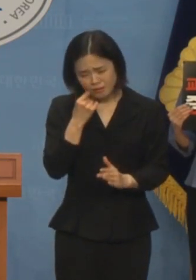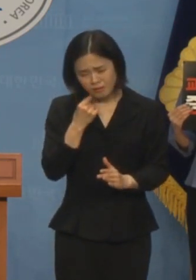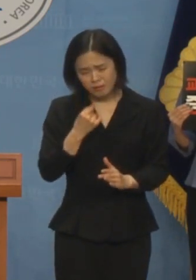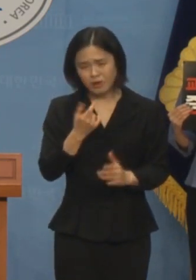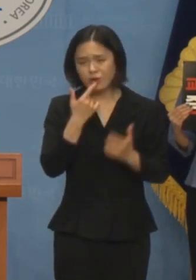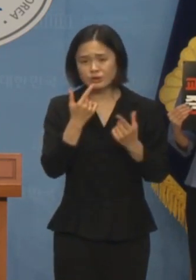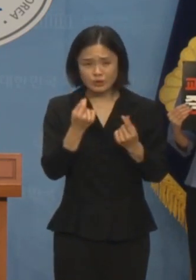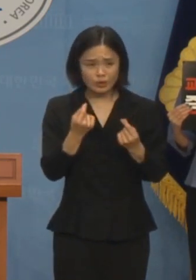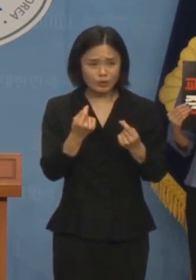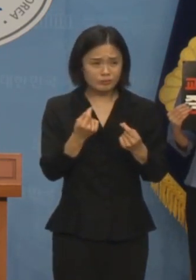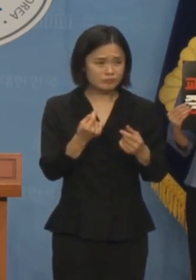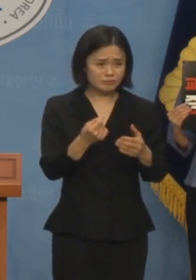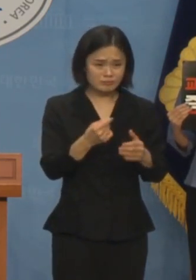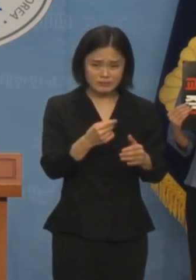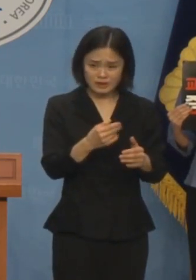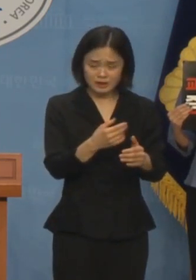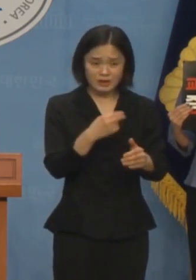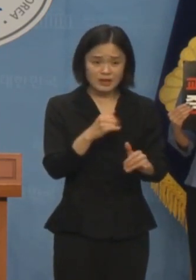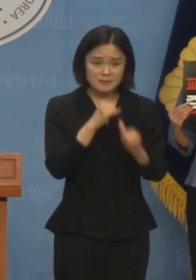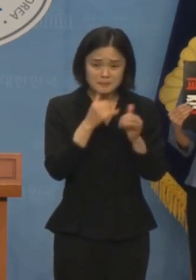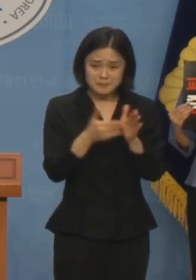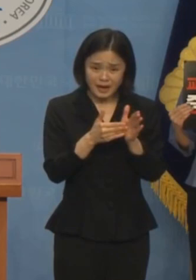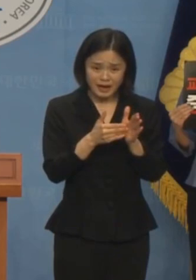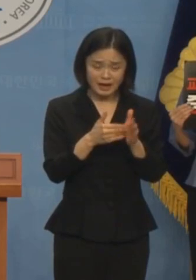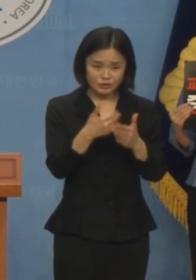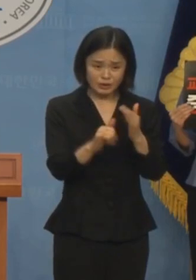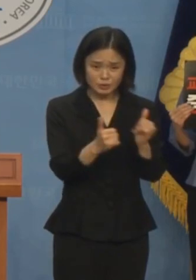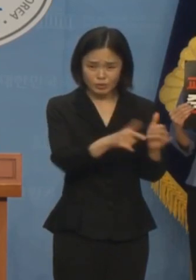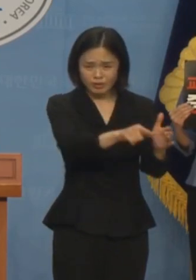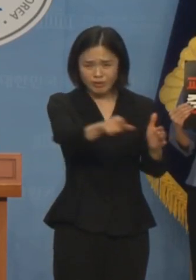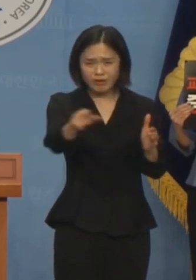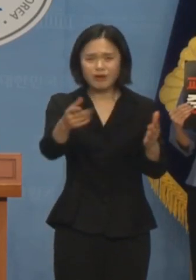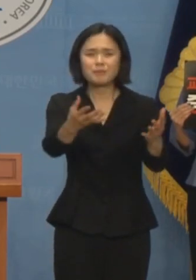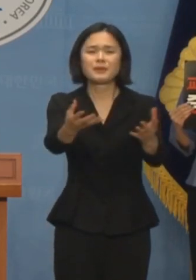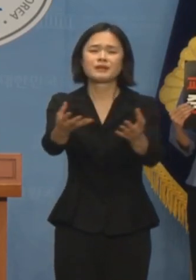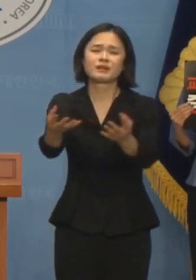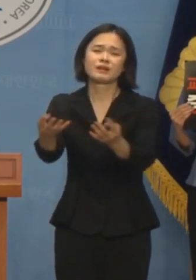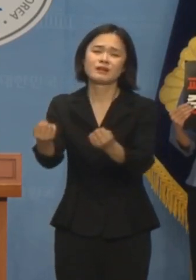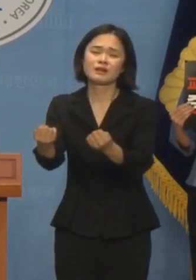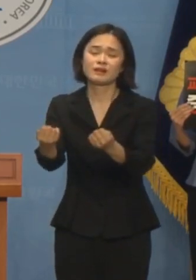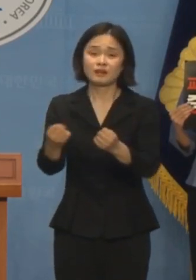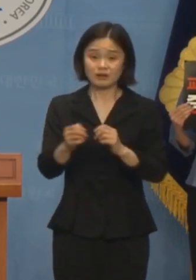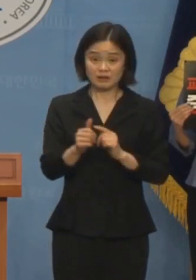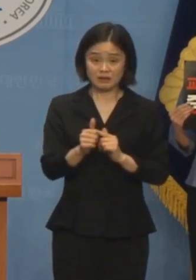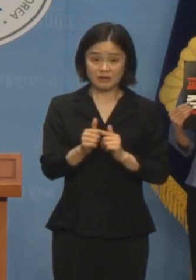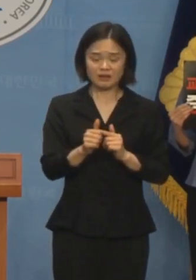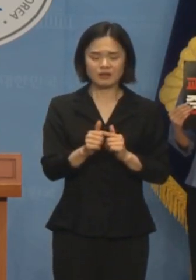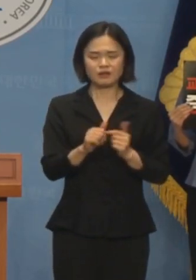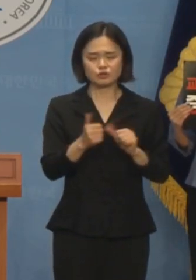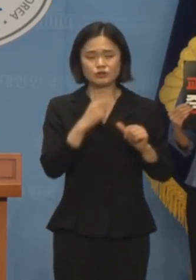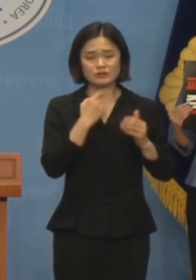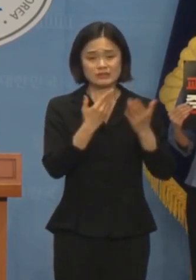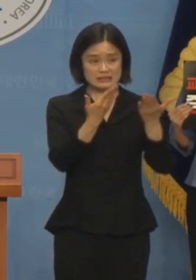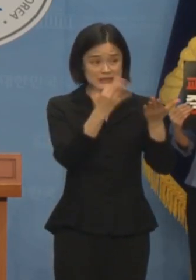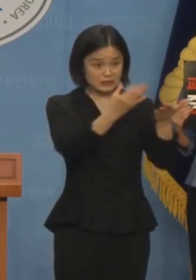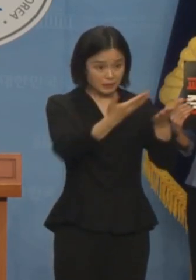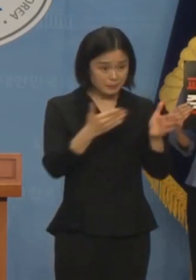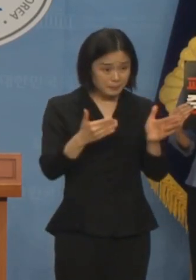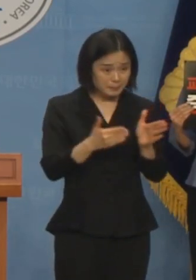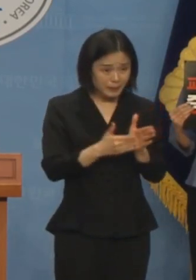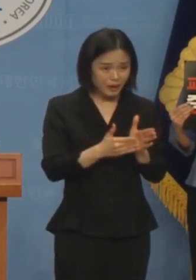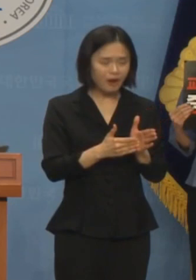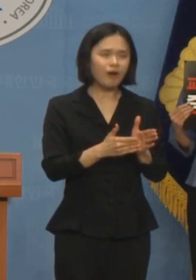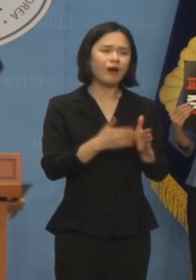우리가 고 대전 용산초 선생님의 순직 인정을 환영한다는 이야기를 하면서도 가슴 한켠이 시린 이유입니다.